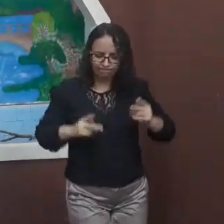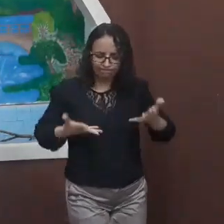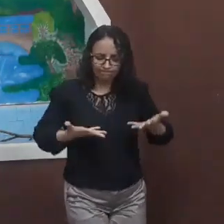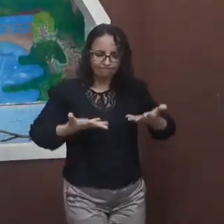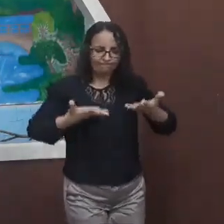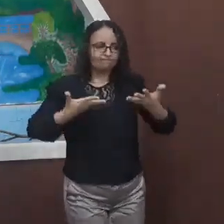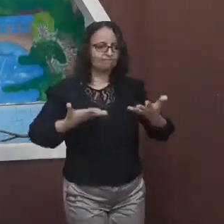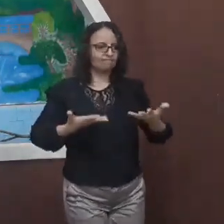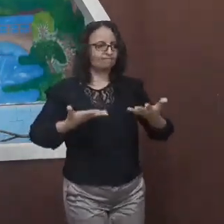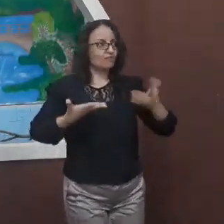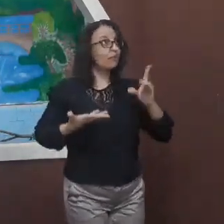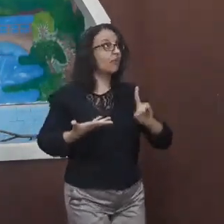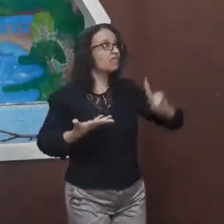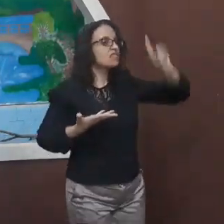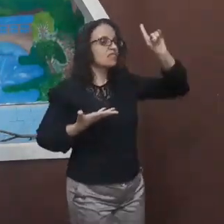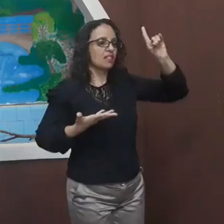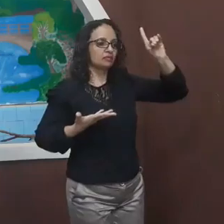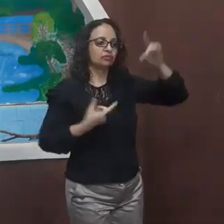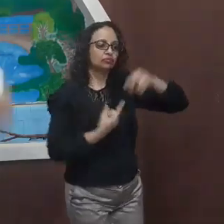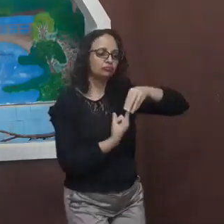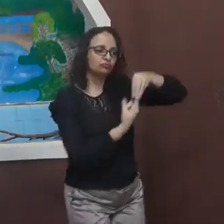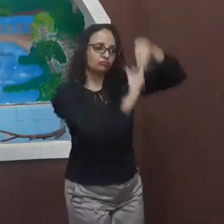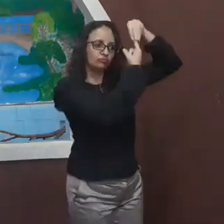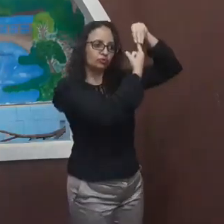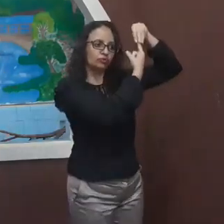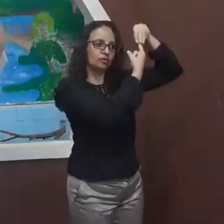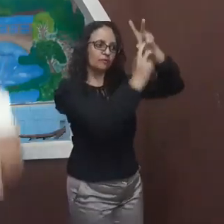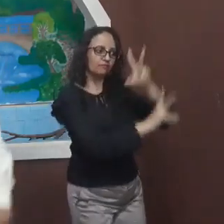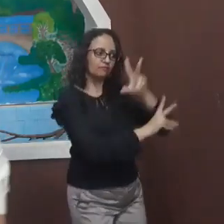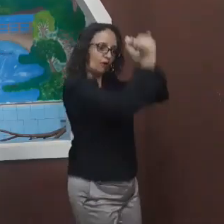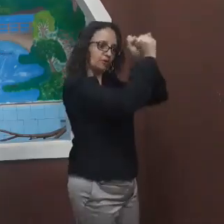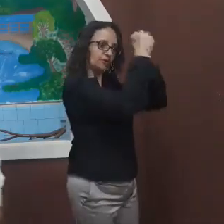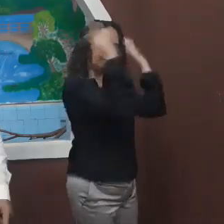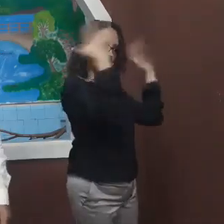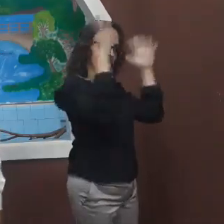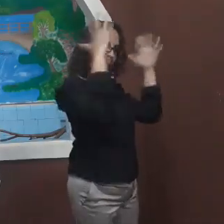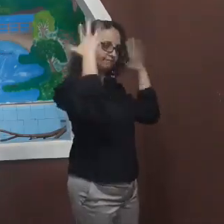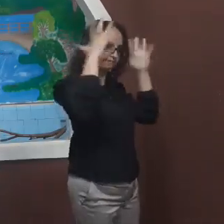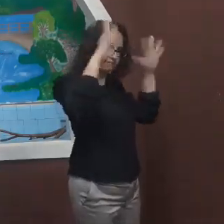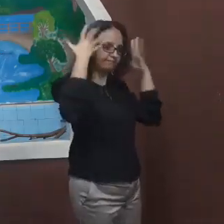dificuldade, Deus é o chão para nós pisarmos. Amém? Aplaude o Senhor.